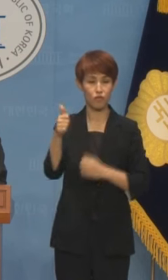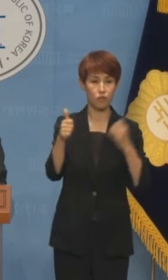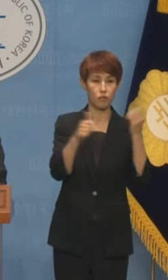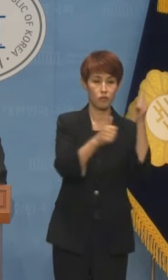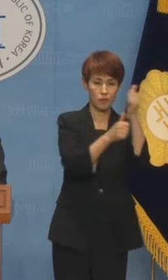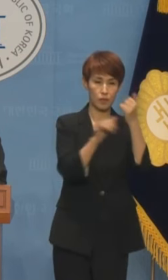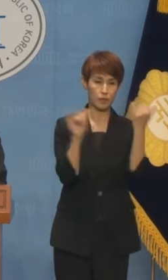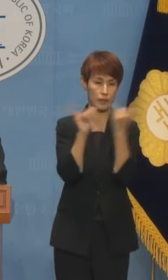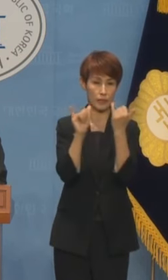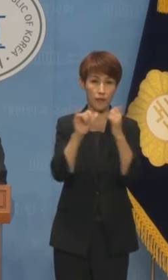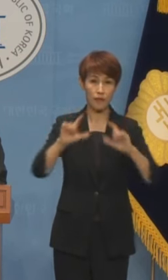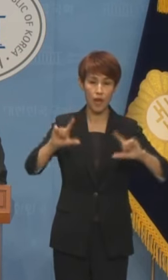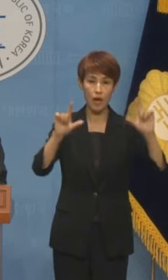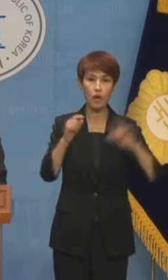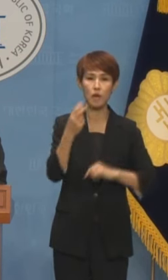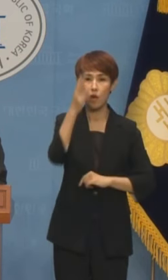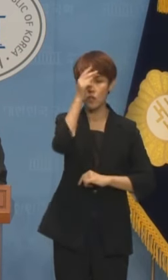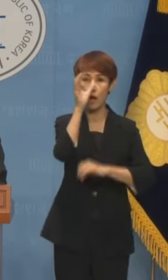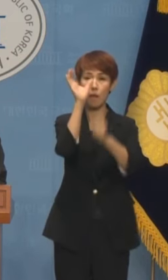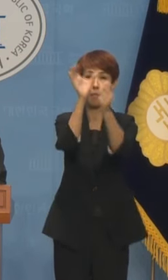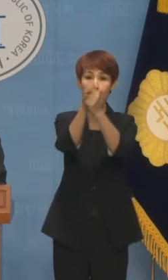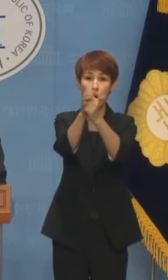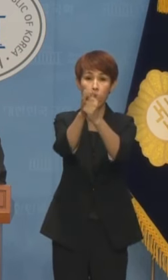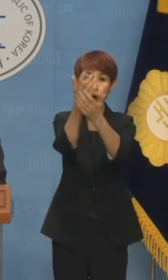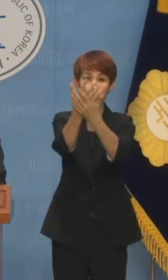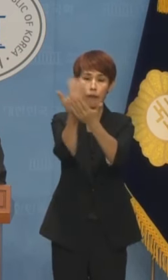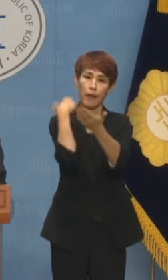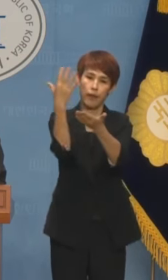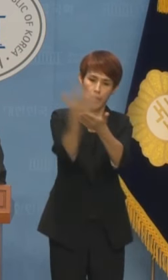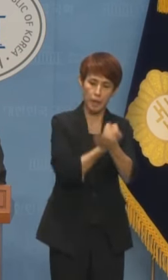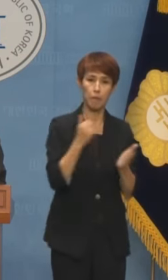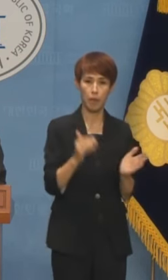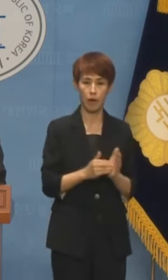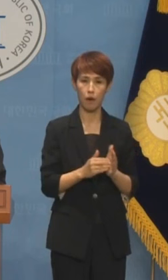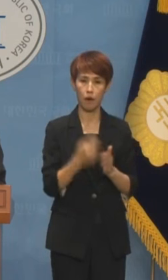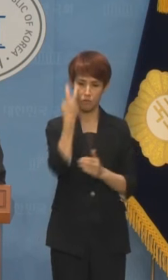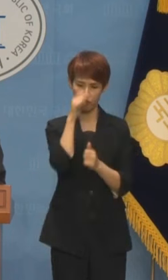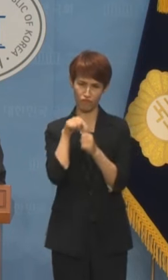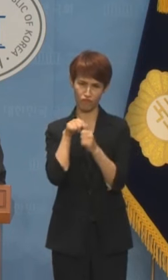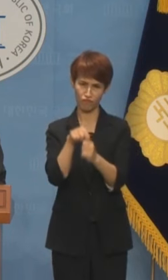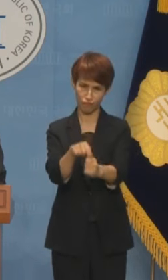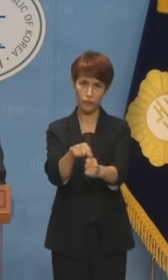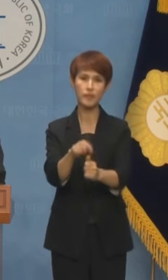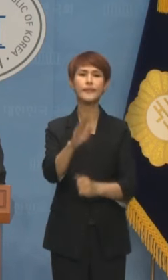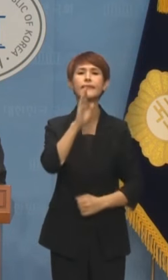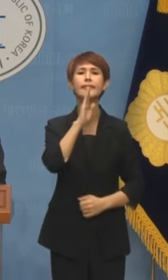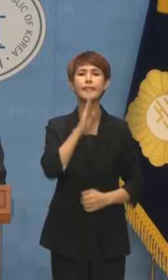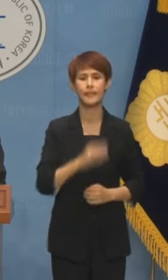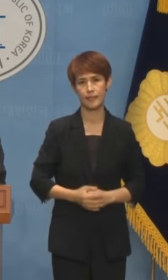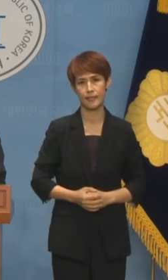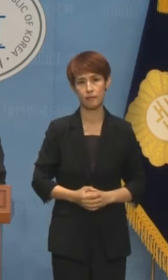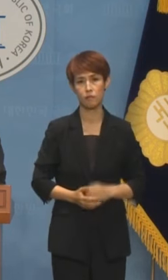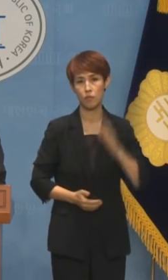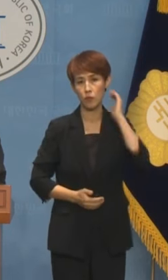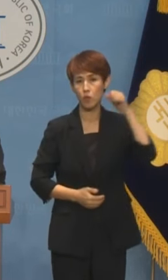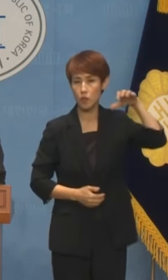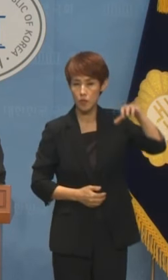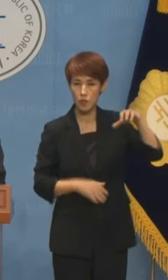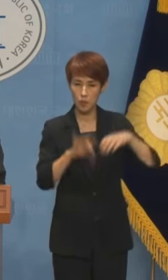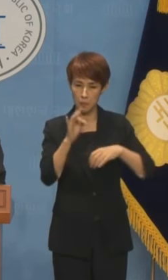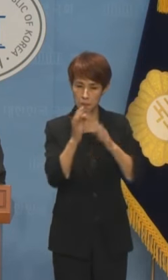검찰은 경찰로 넘어간 조사 기록을 하루 만에 회수했습니다. 외압이 행위로 현실화된 겁니다. 대통령실이